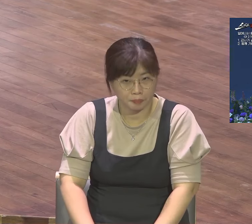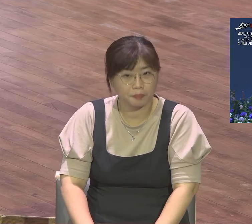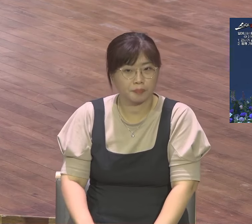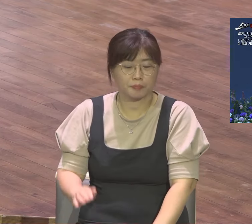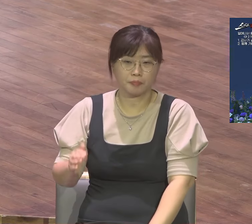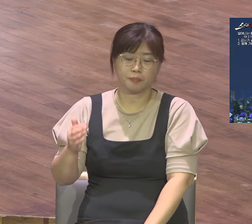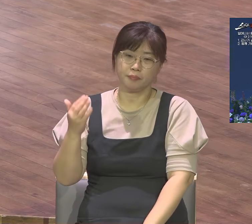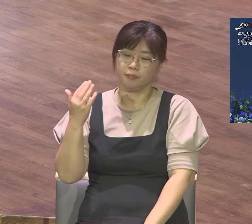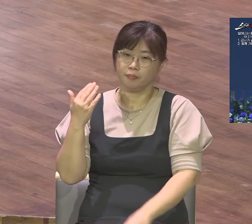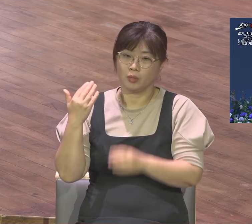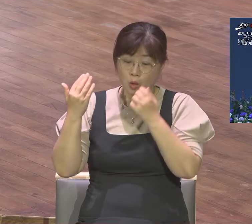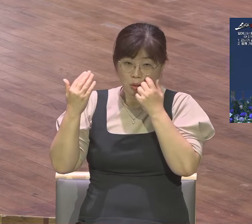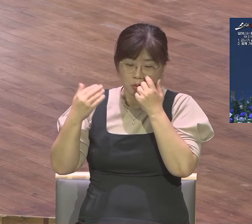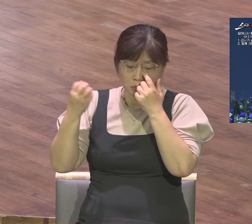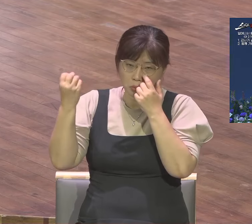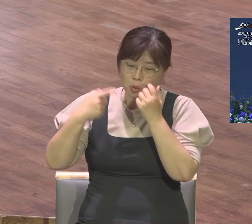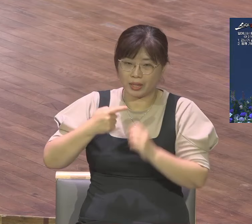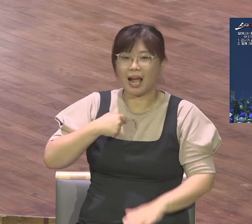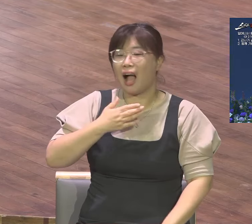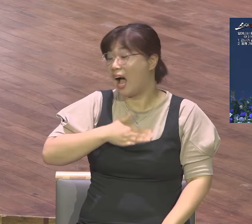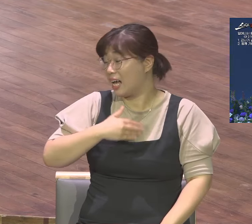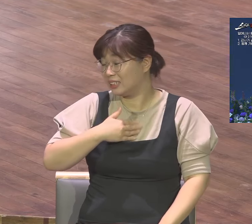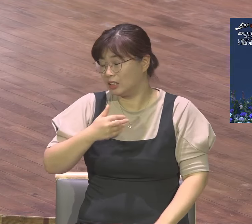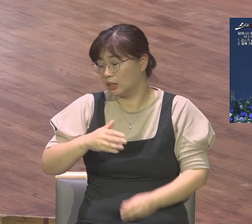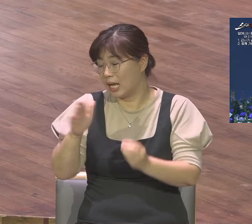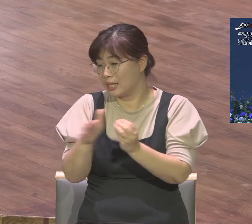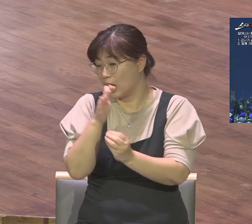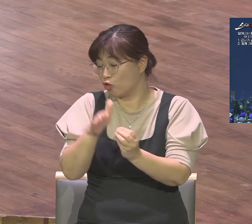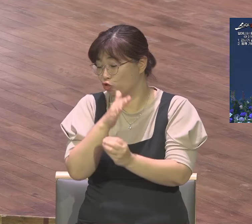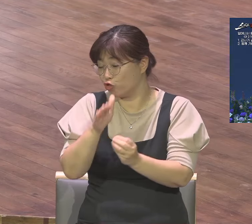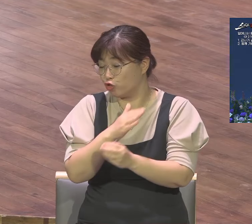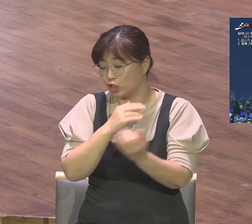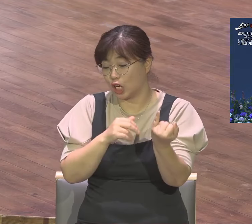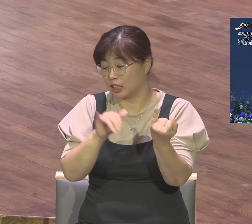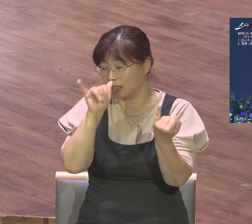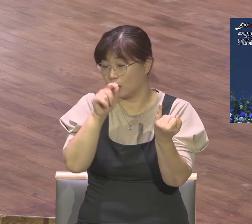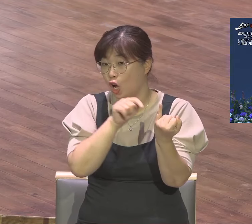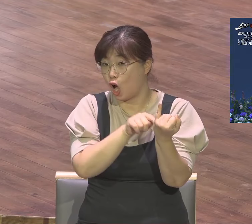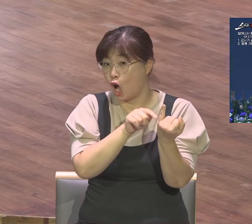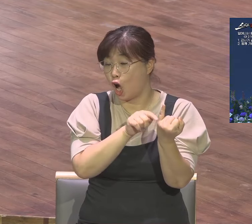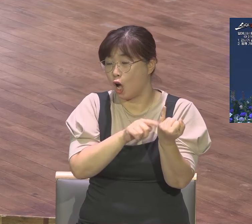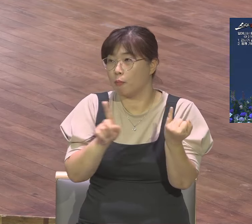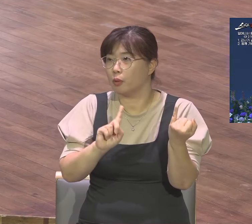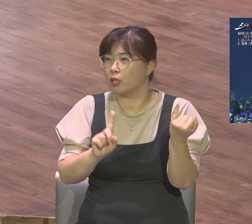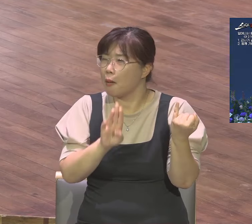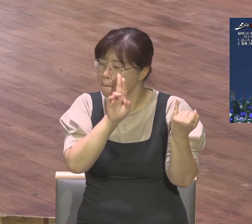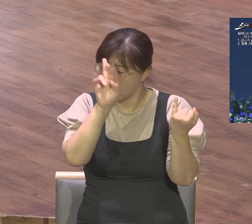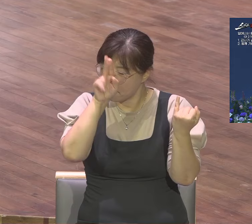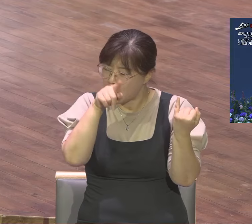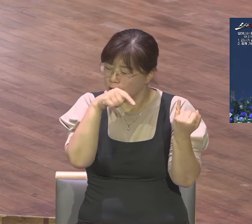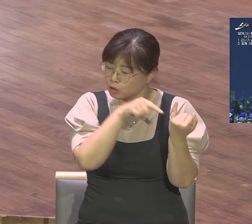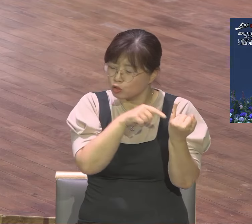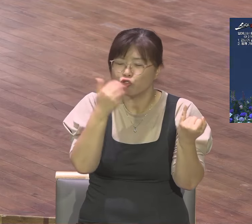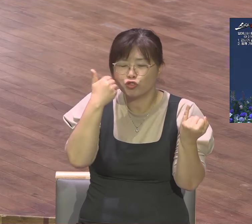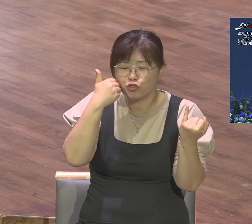선교사로 가서 몽골인데 몽골에서 이 연애를 만나가지고 한국 귀화시켰어요.